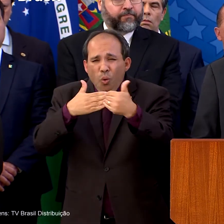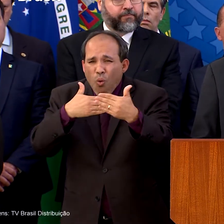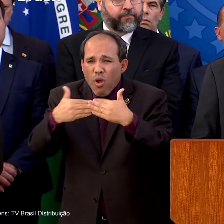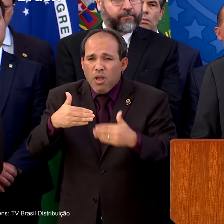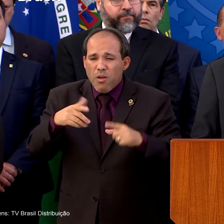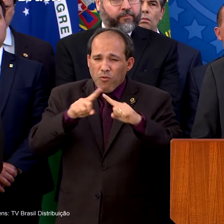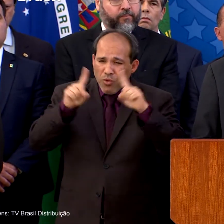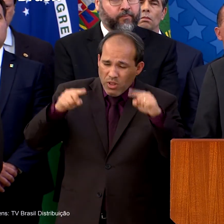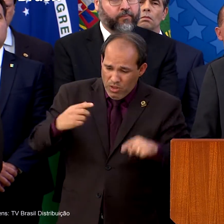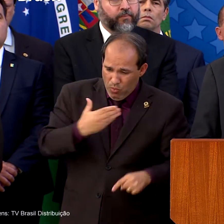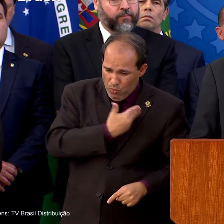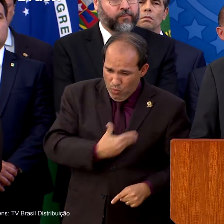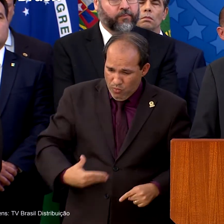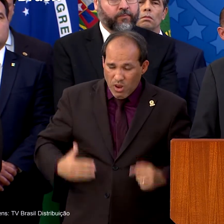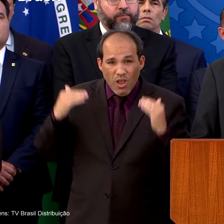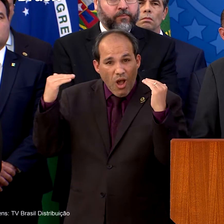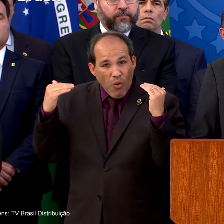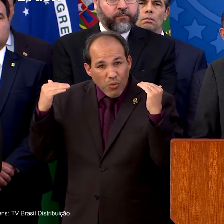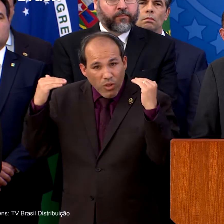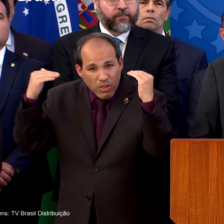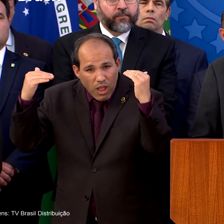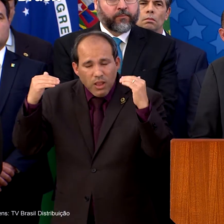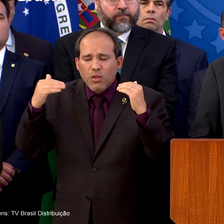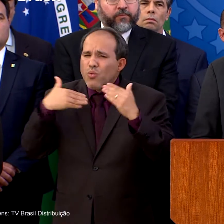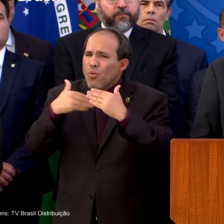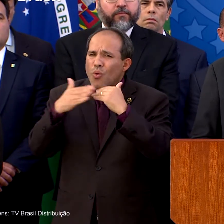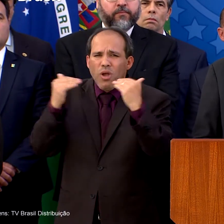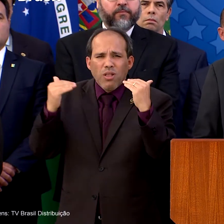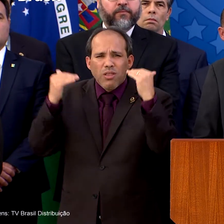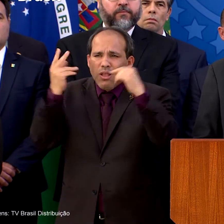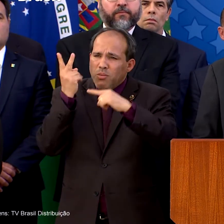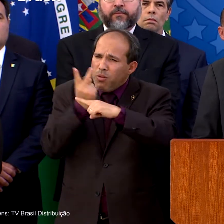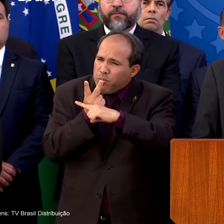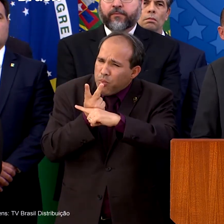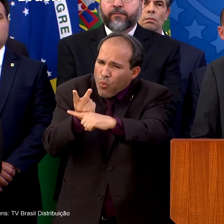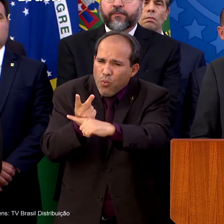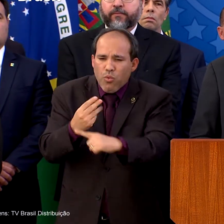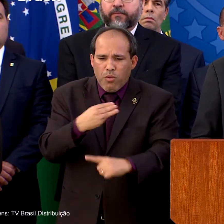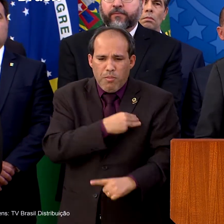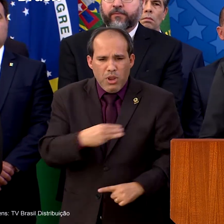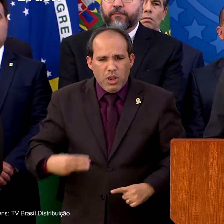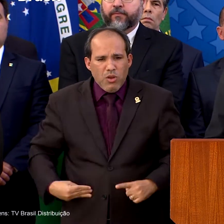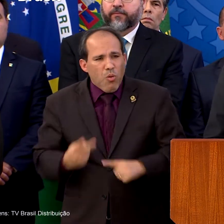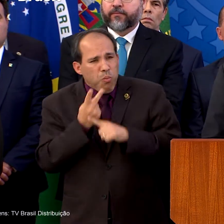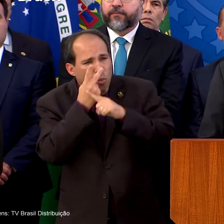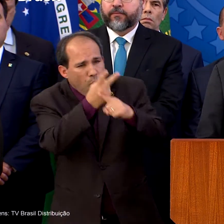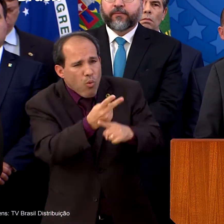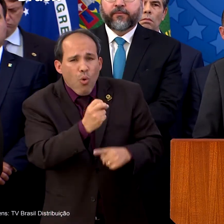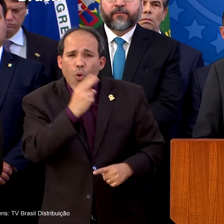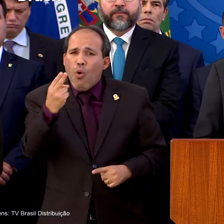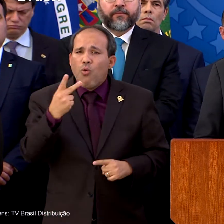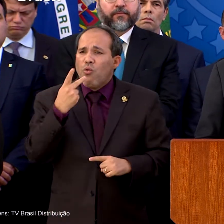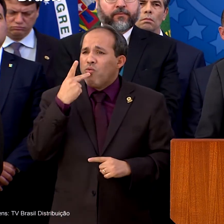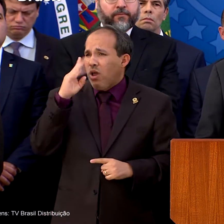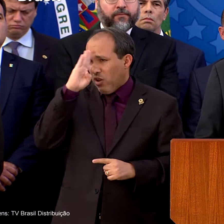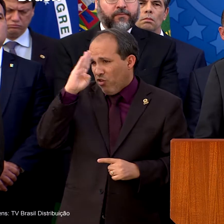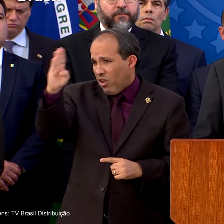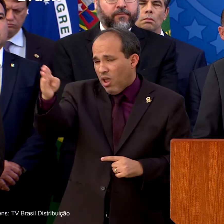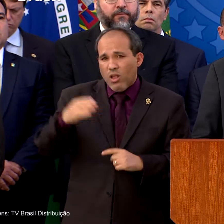governo sempre procuro o ministro passa numa necessidade eu falo diretamente